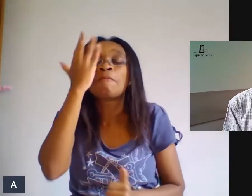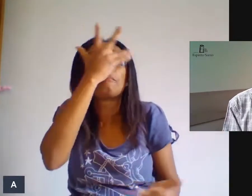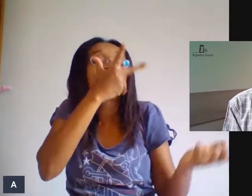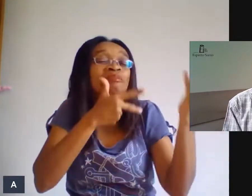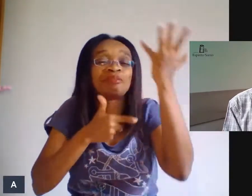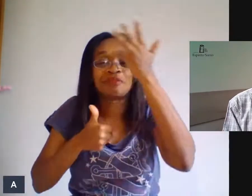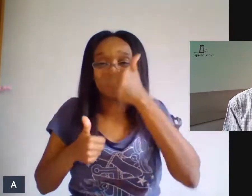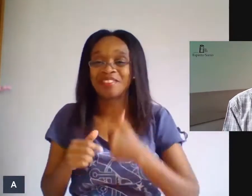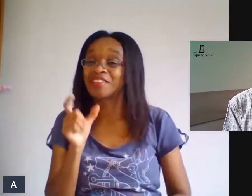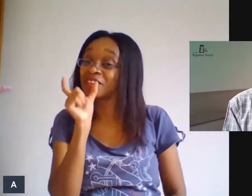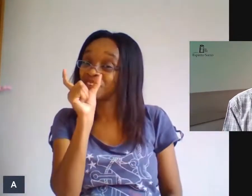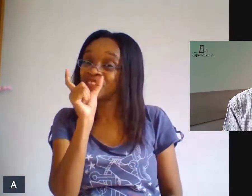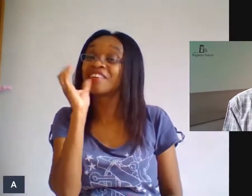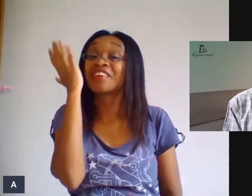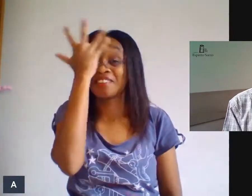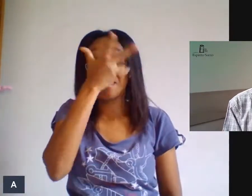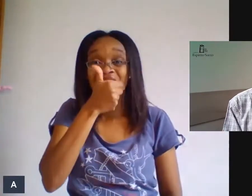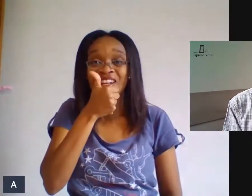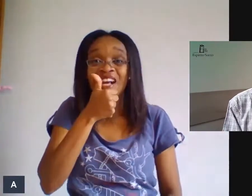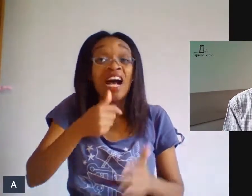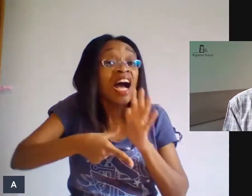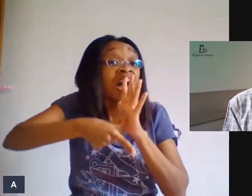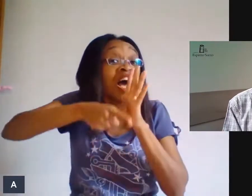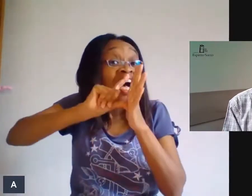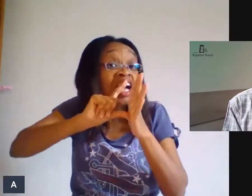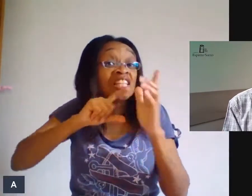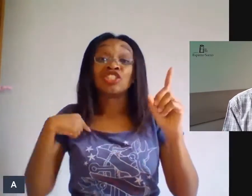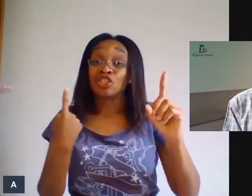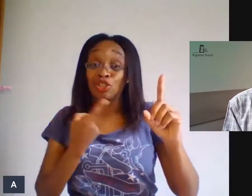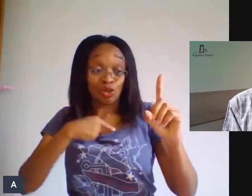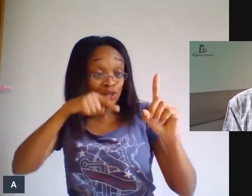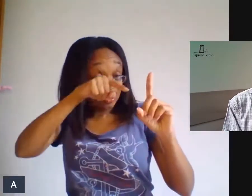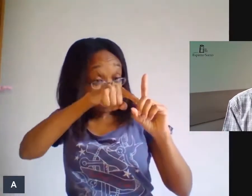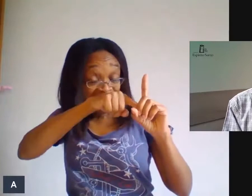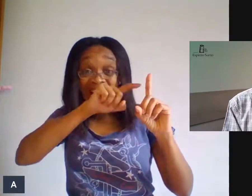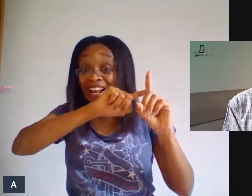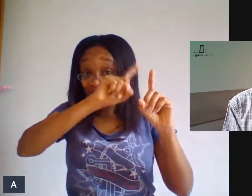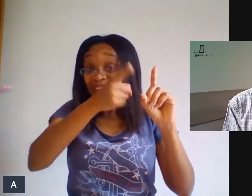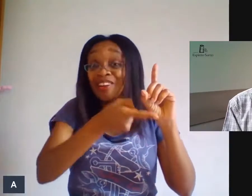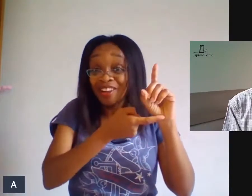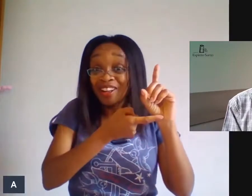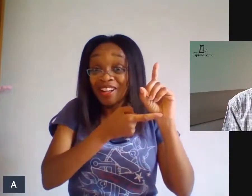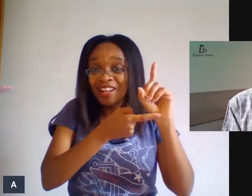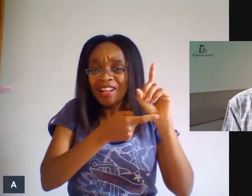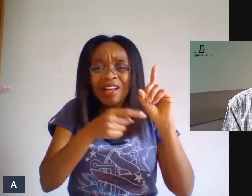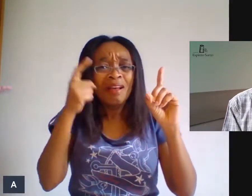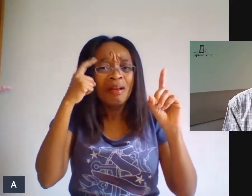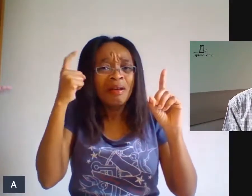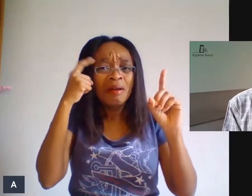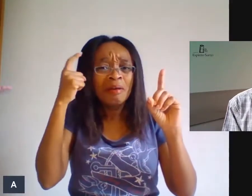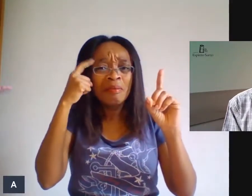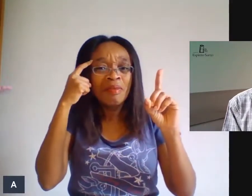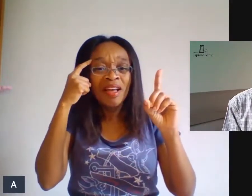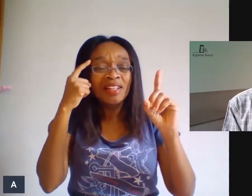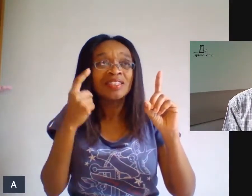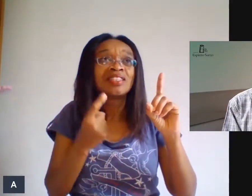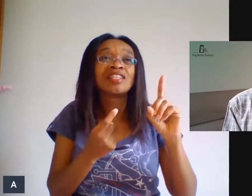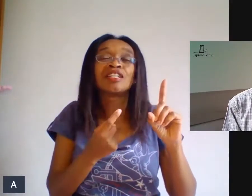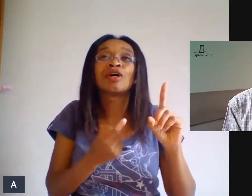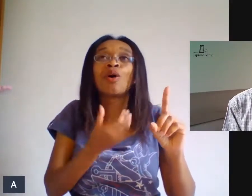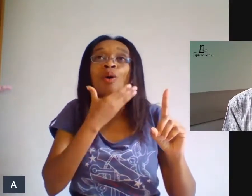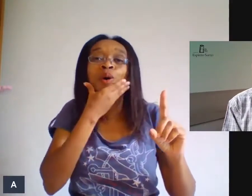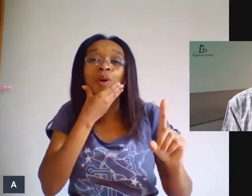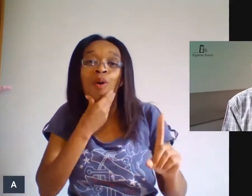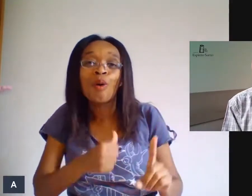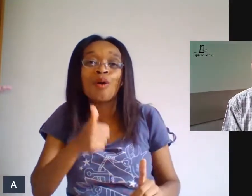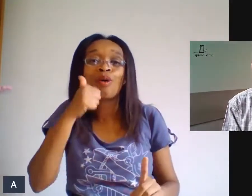Antes da gente ser gerado. Ou seja, vamos imaginar que um casal